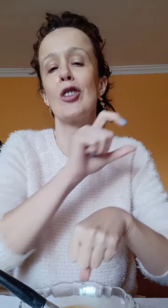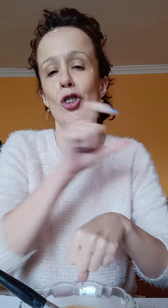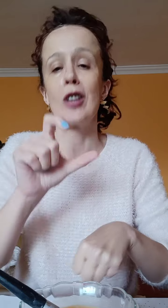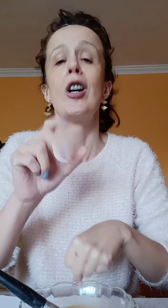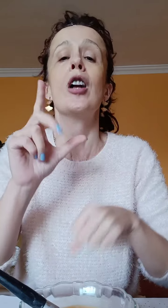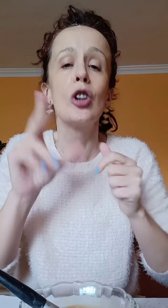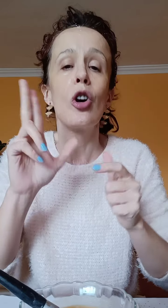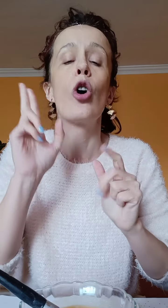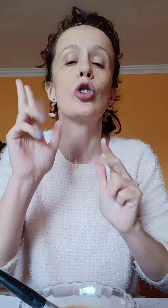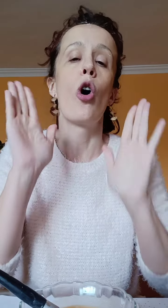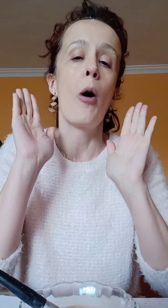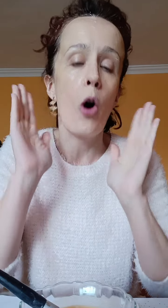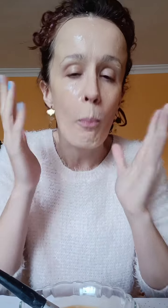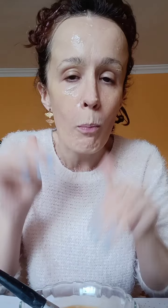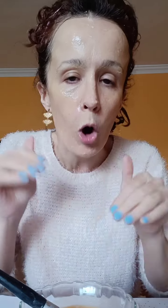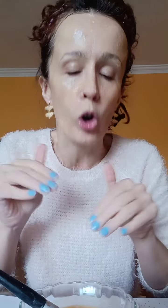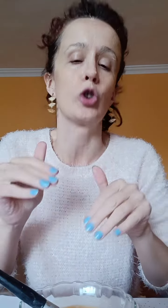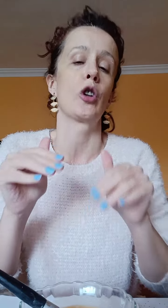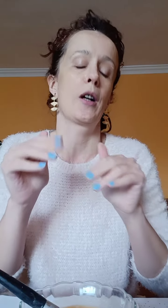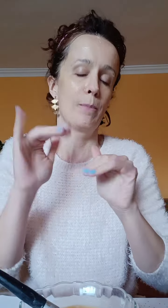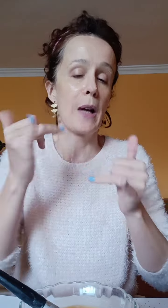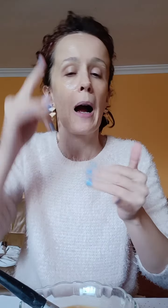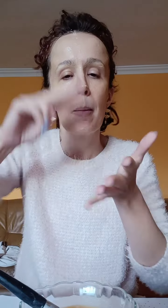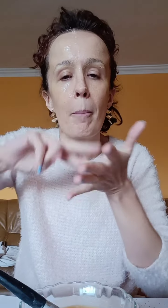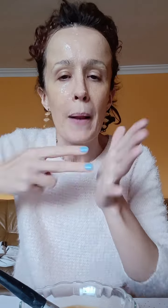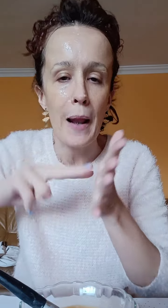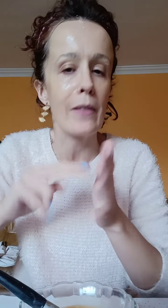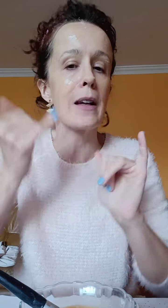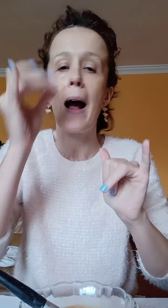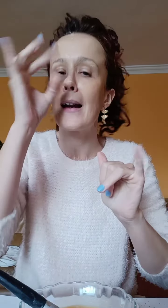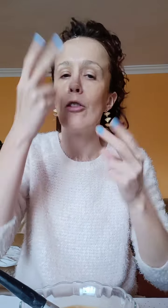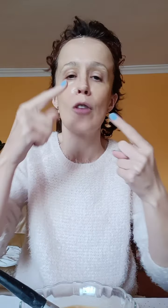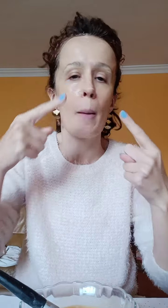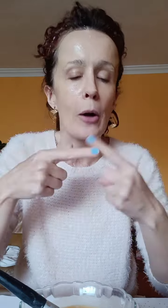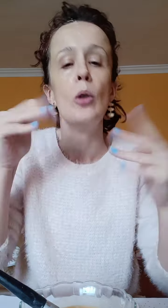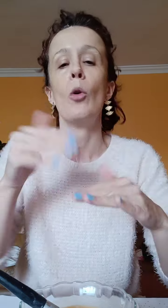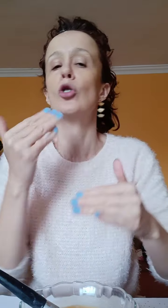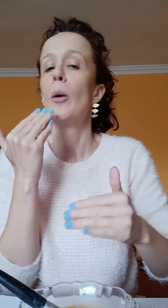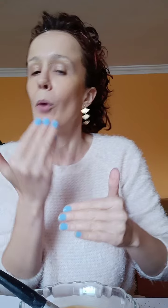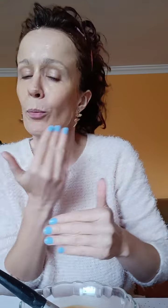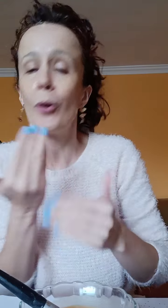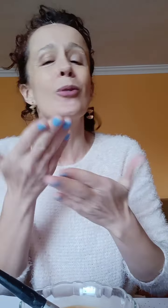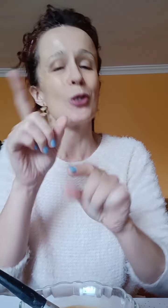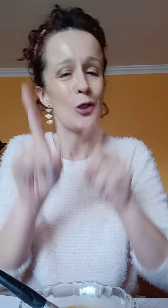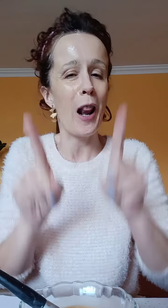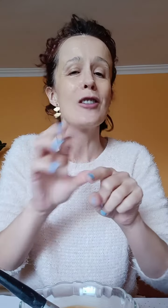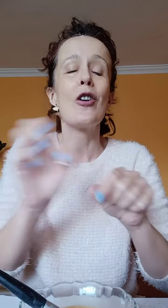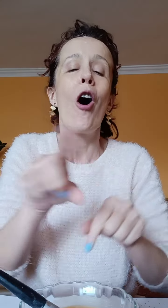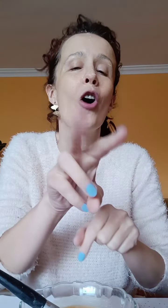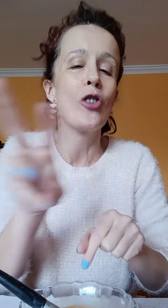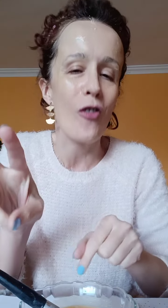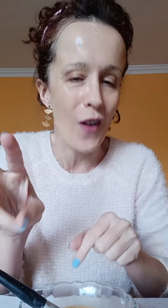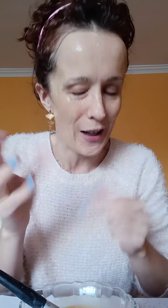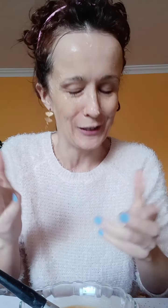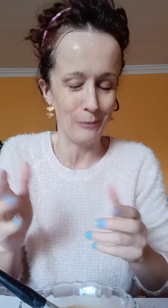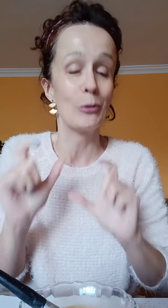szan. Tylko kto może, jak plan, jak rano nie pan. Bo to zależy od was, co